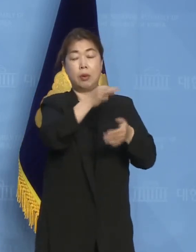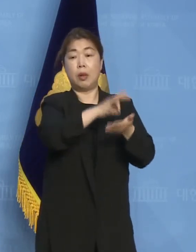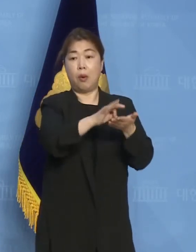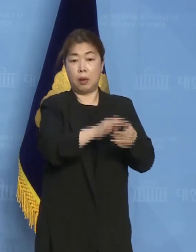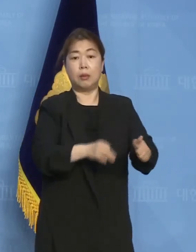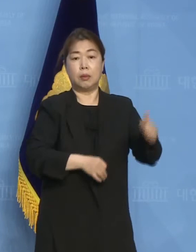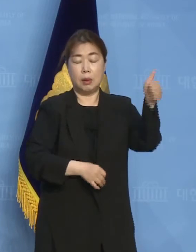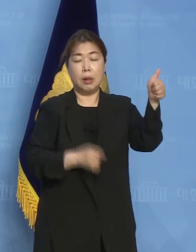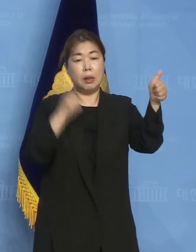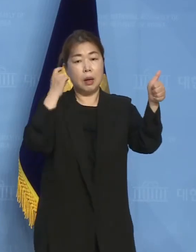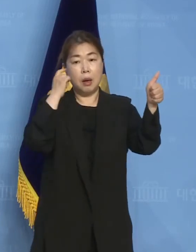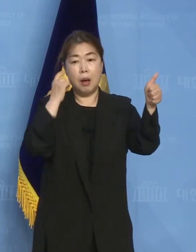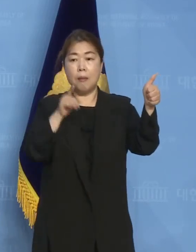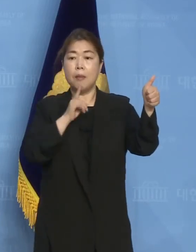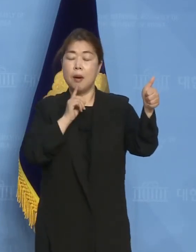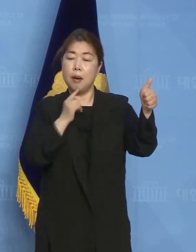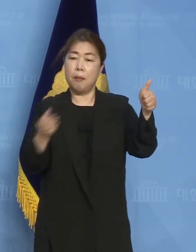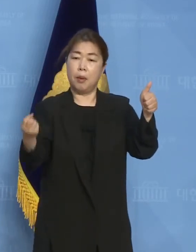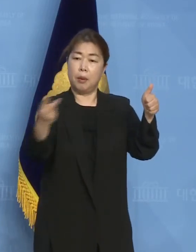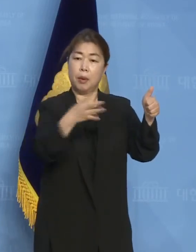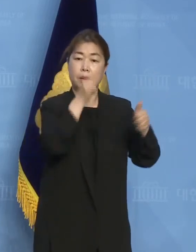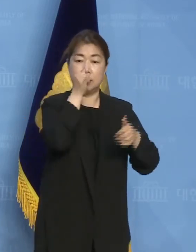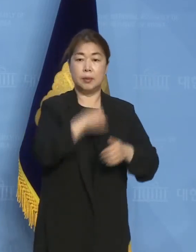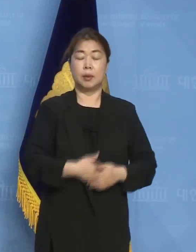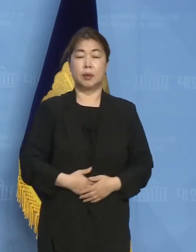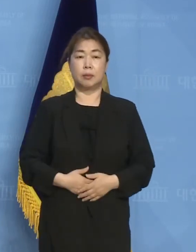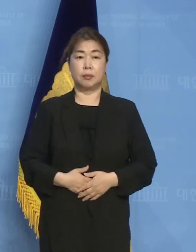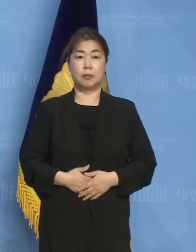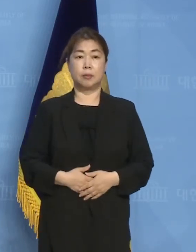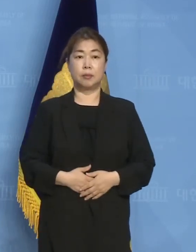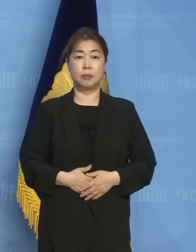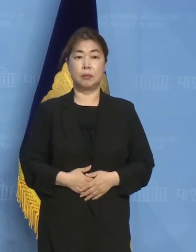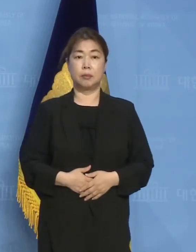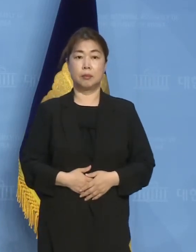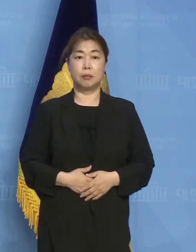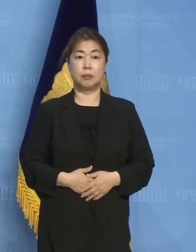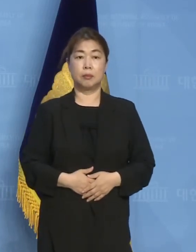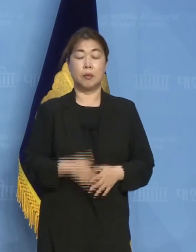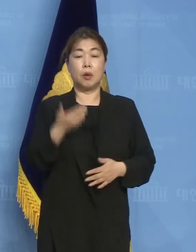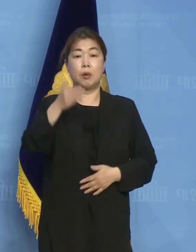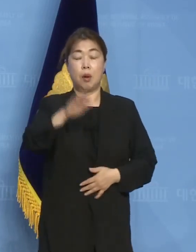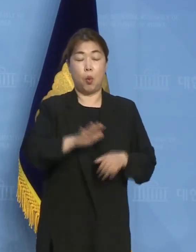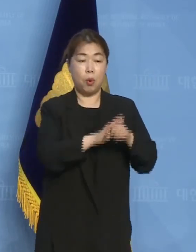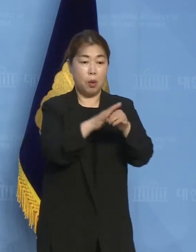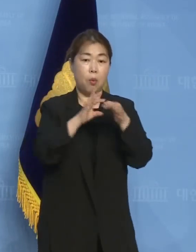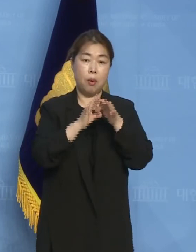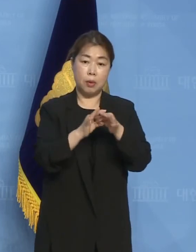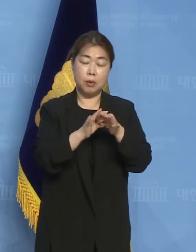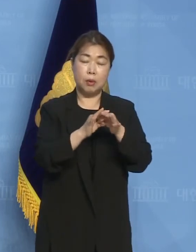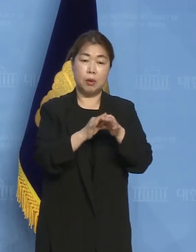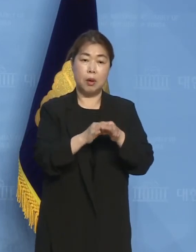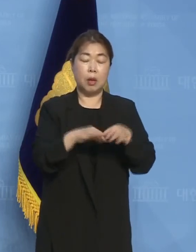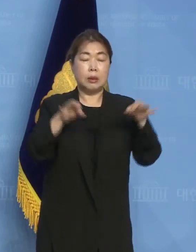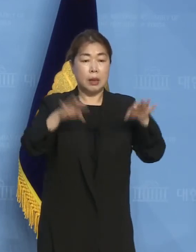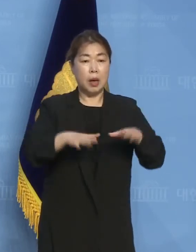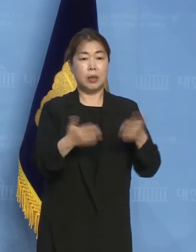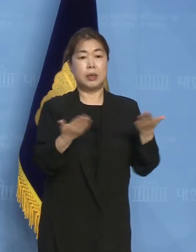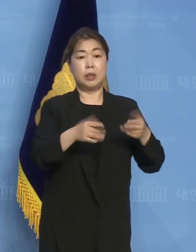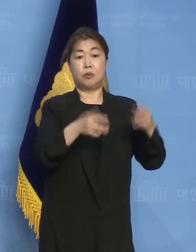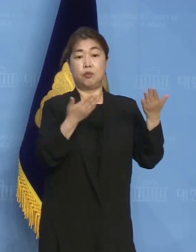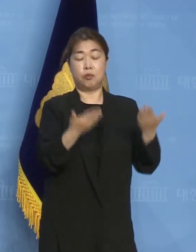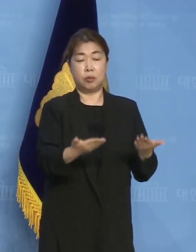것이 더 효과적이라는 고루한 주장도 여전히 이어지고 있습니다. 그러나 코로나19로 인해 일시